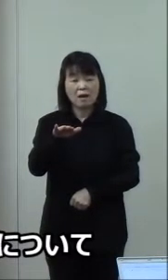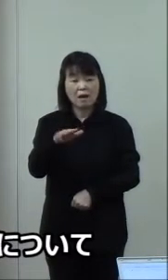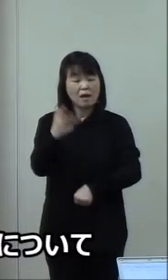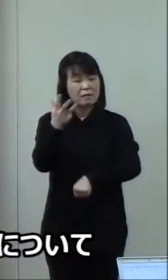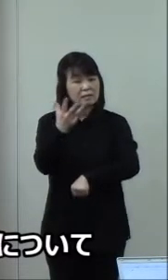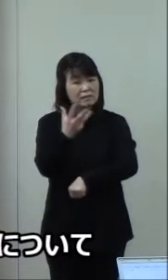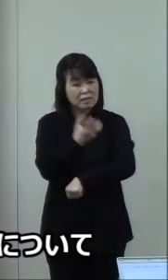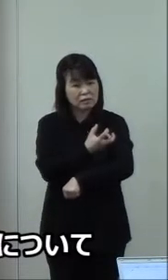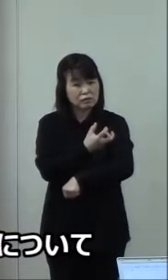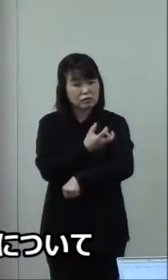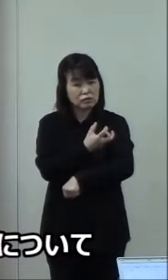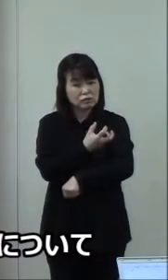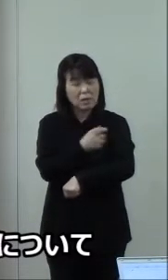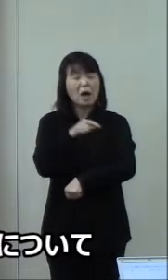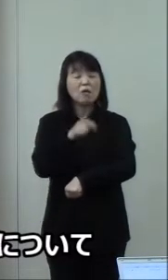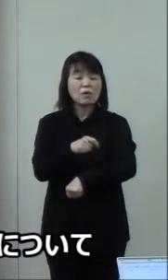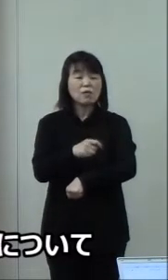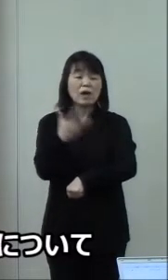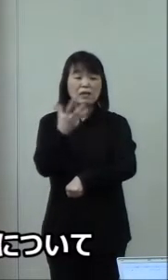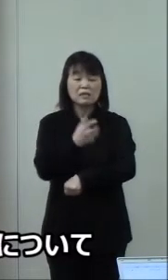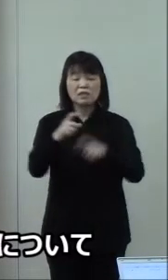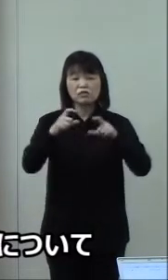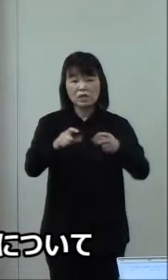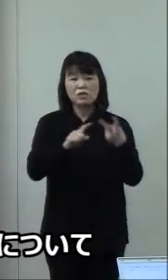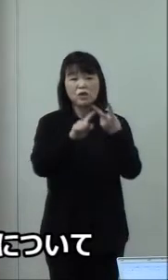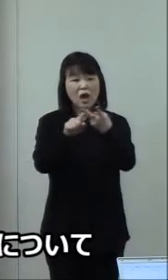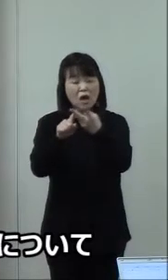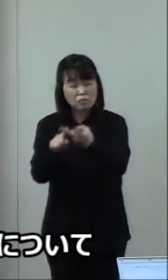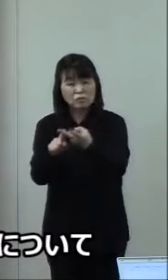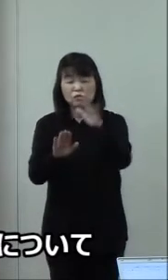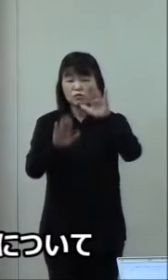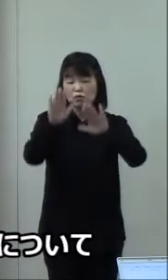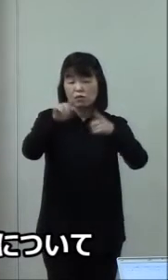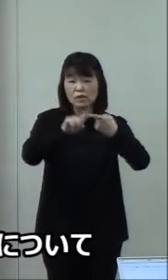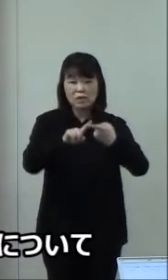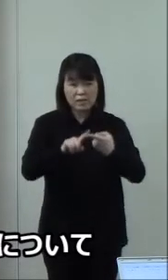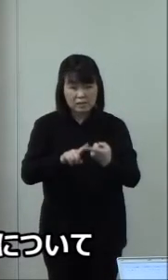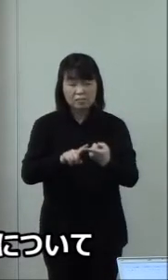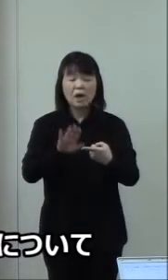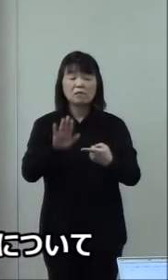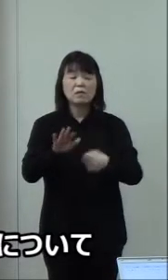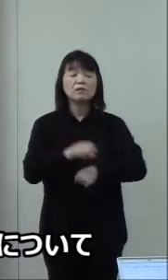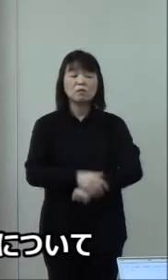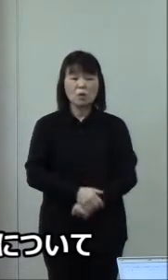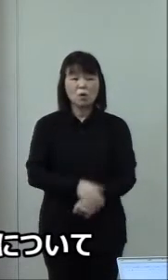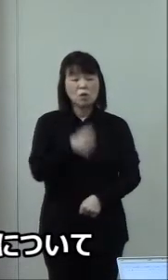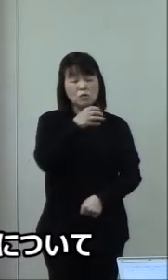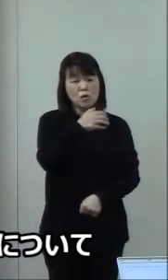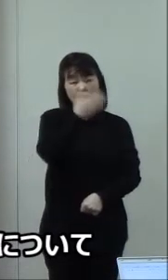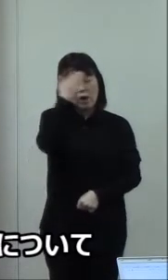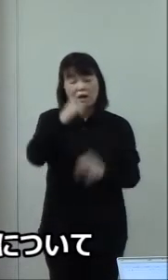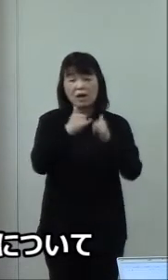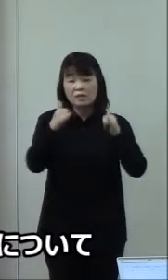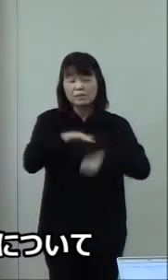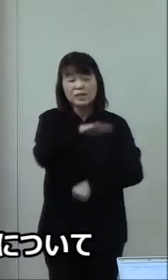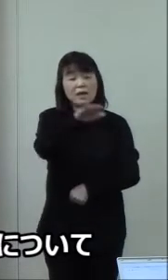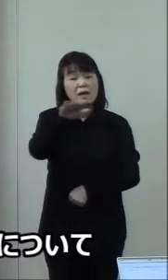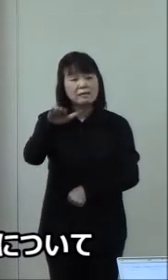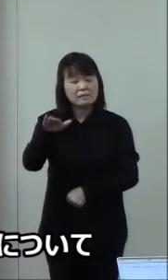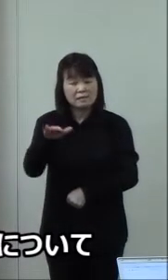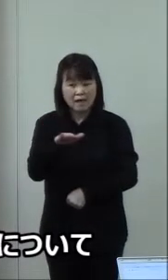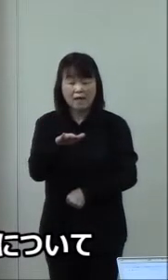接種券の配布も先ほど言った通りでありますけども、やっぱりこの辺のところをですね、今後、しっかり